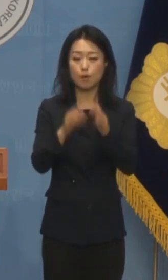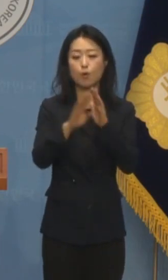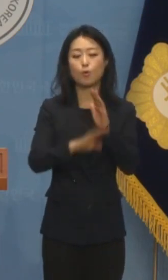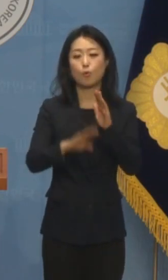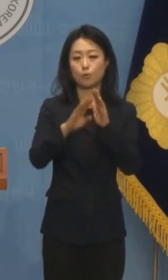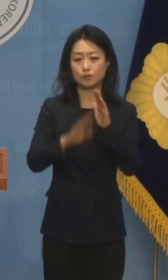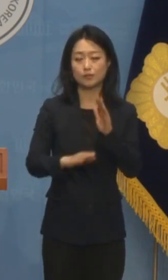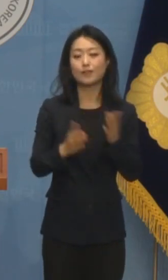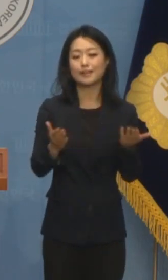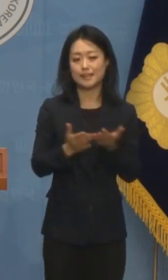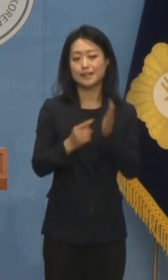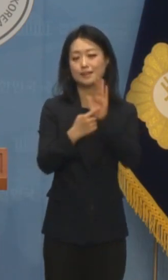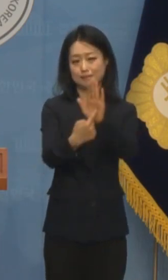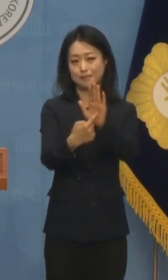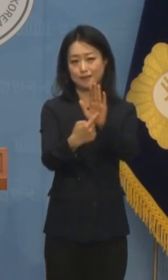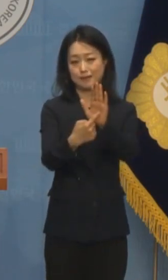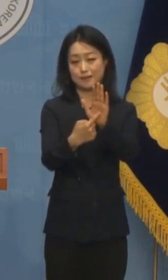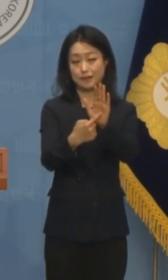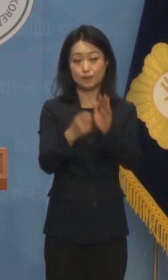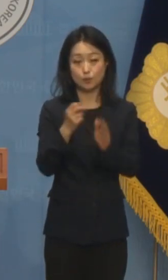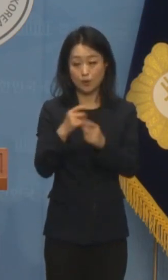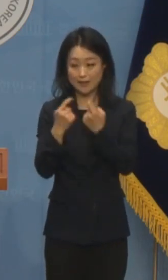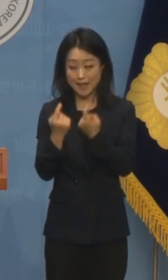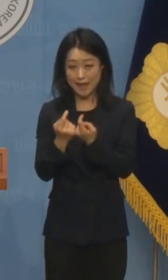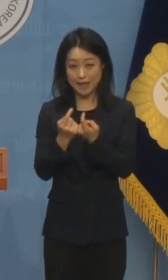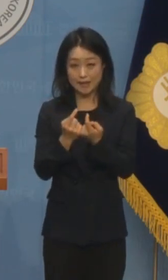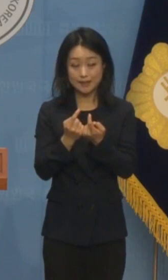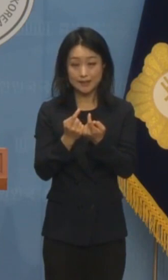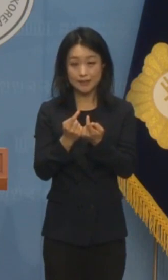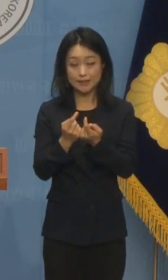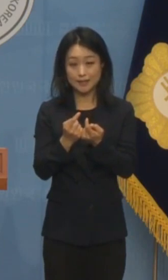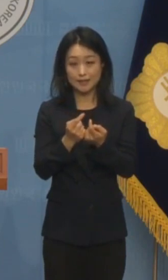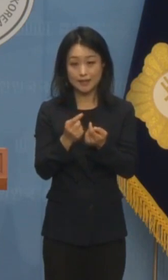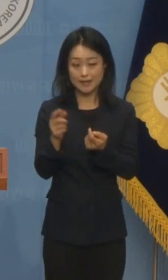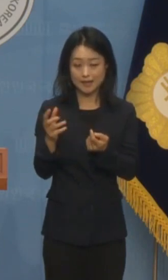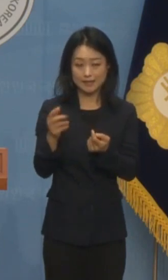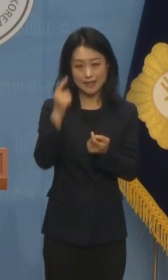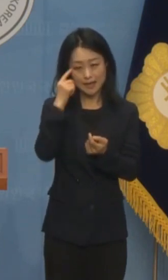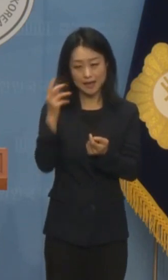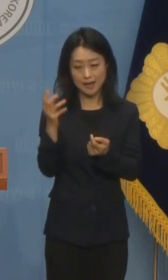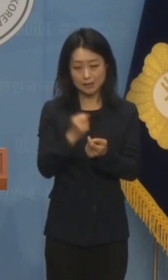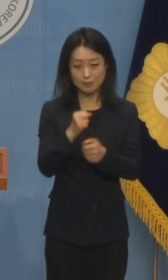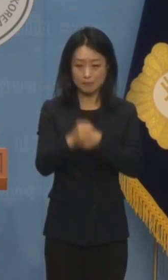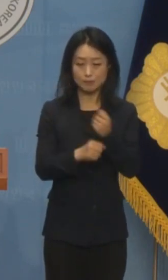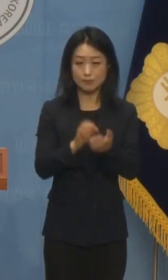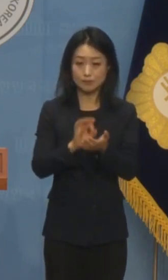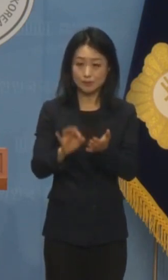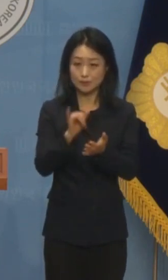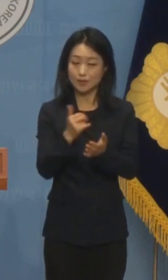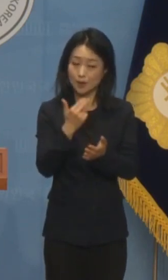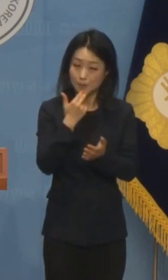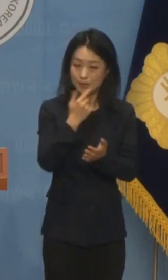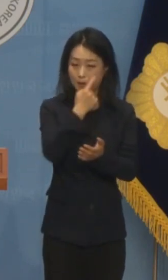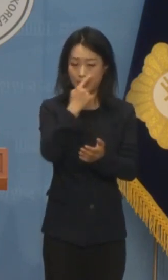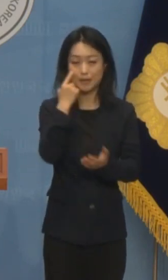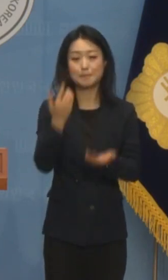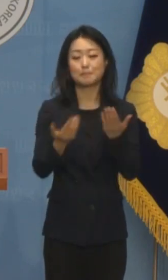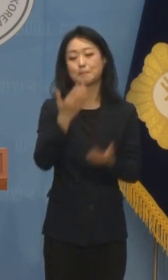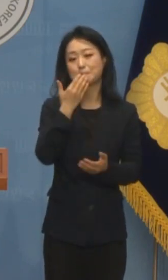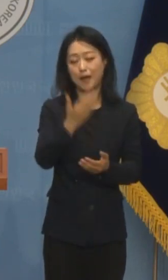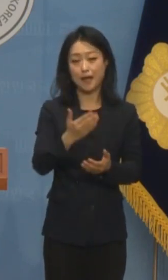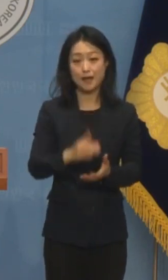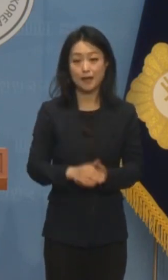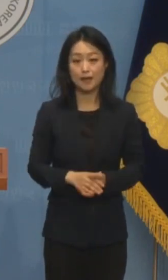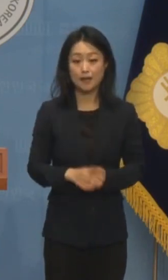사적으로 처리하지 않았는지 여부를 보다 분명히 알 수 있을 것입니다